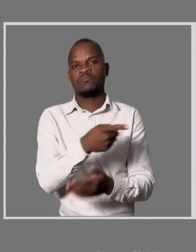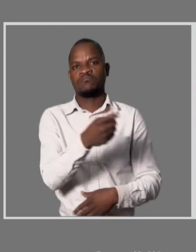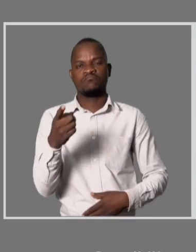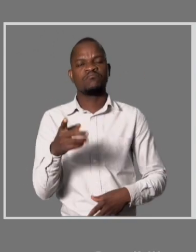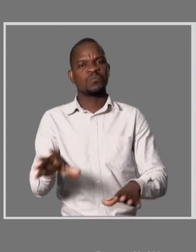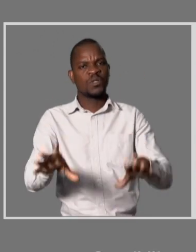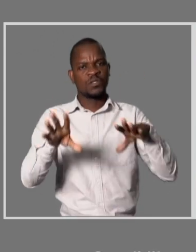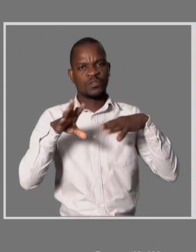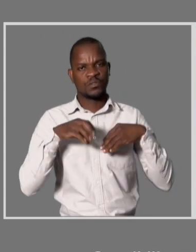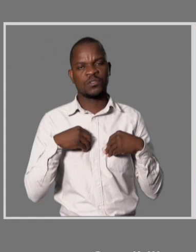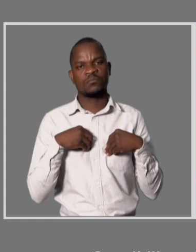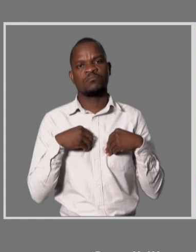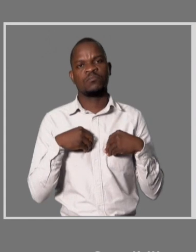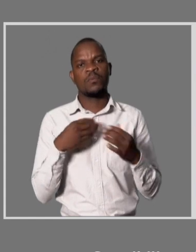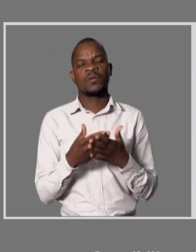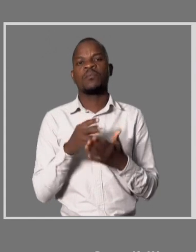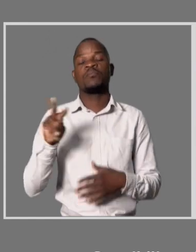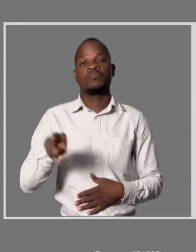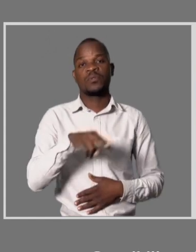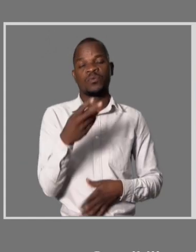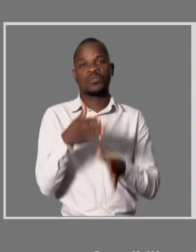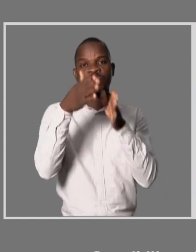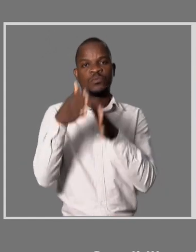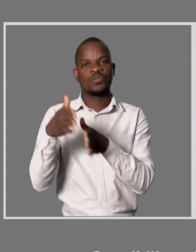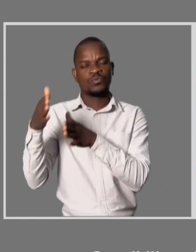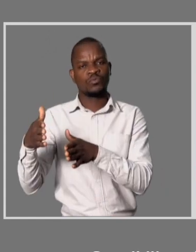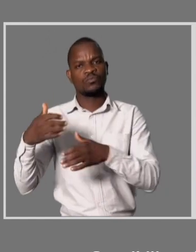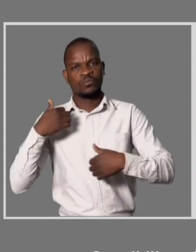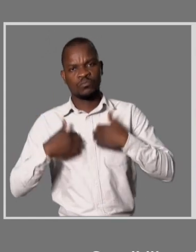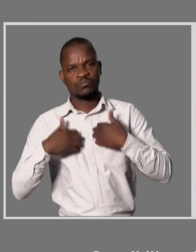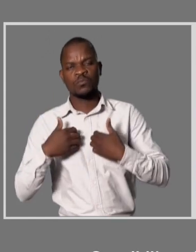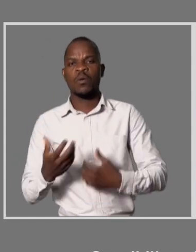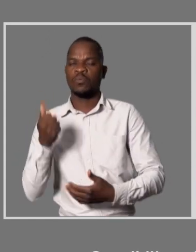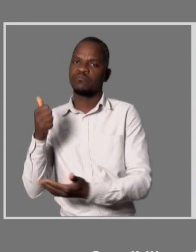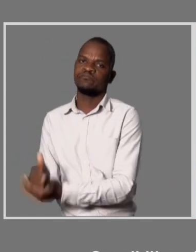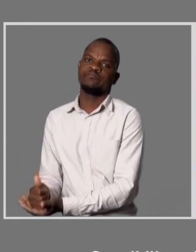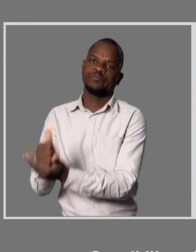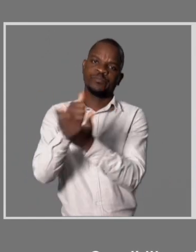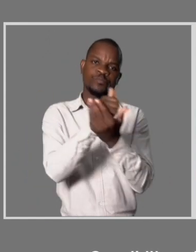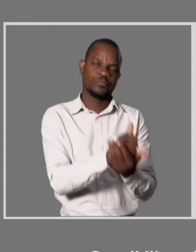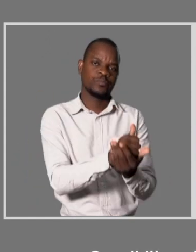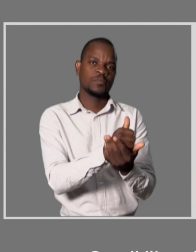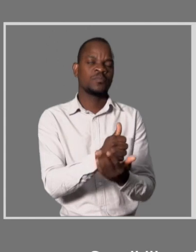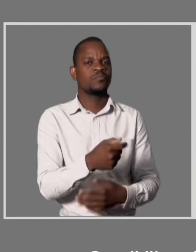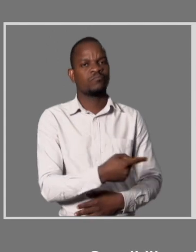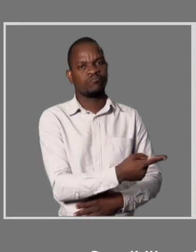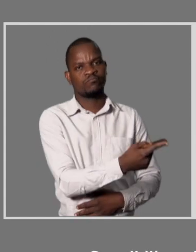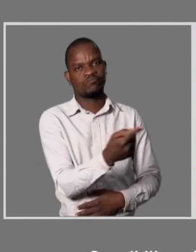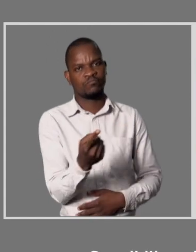as pessoas que tenham interesse e poderem apoiar esta